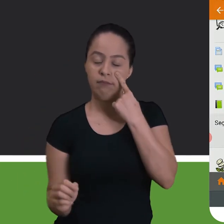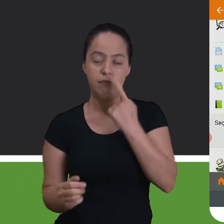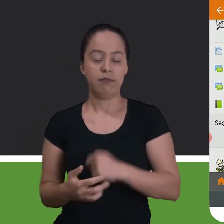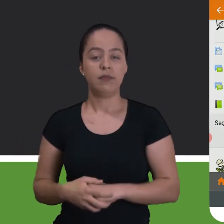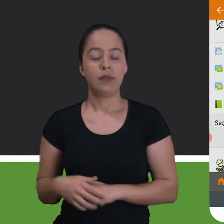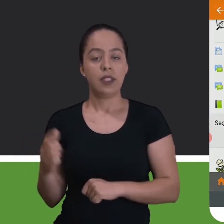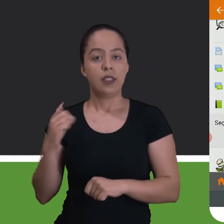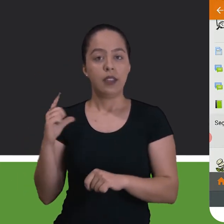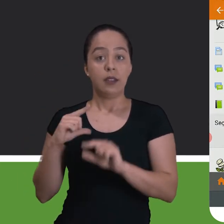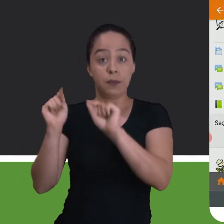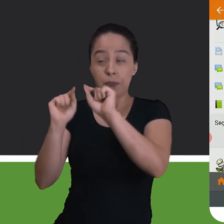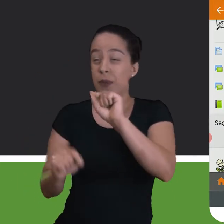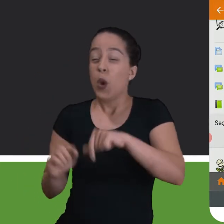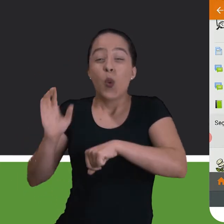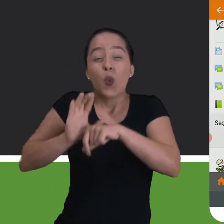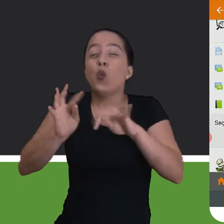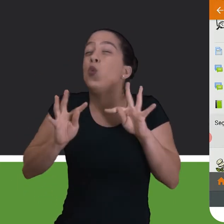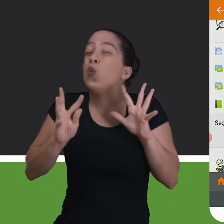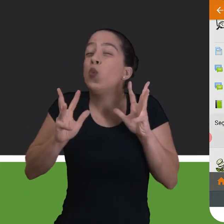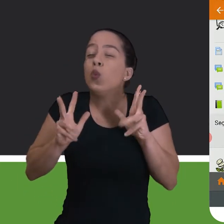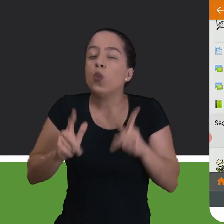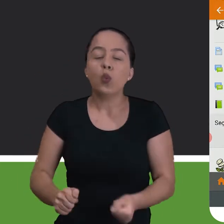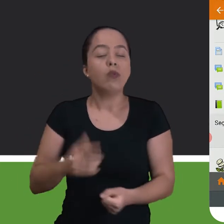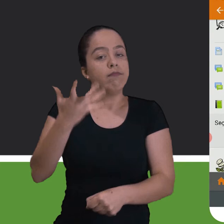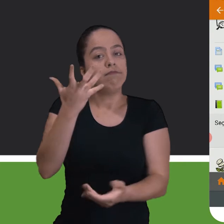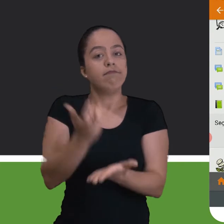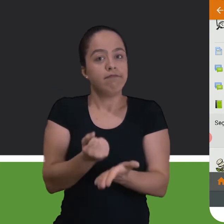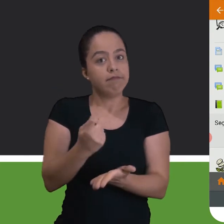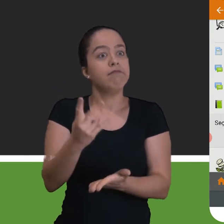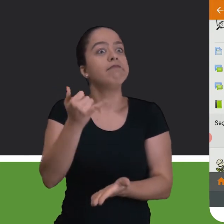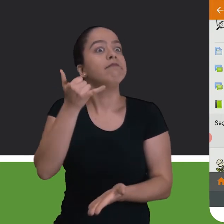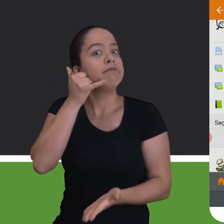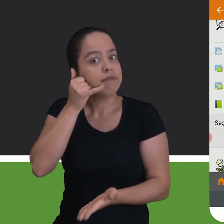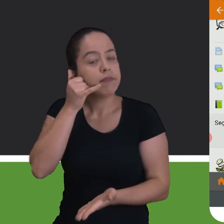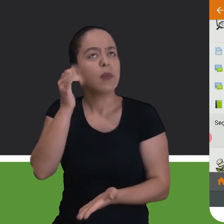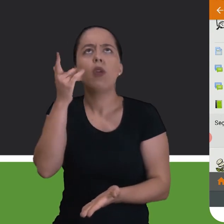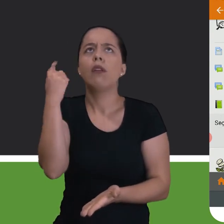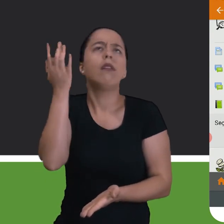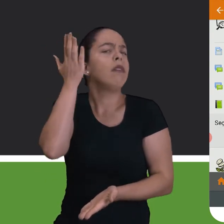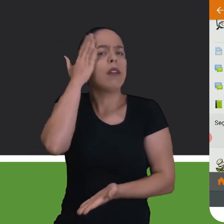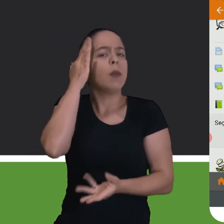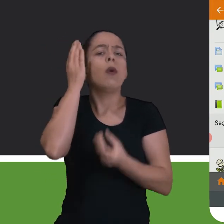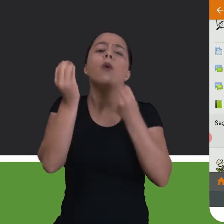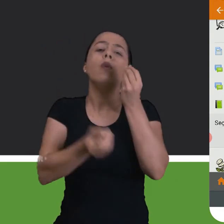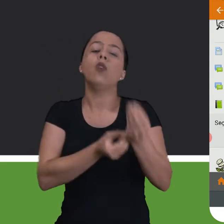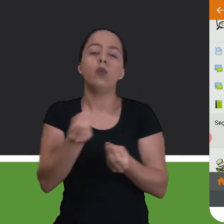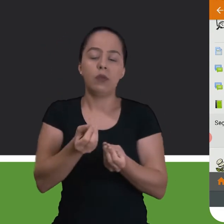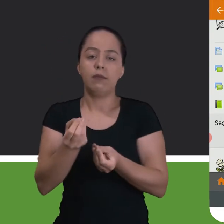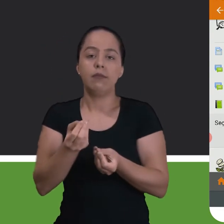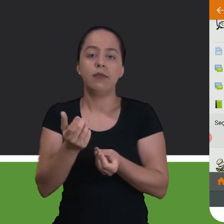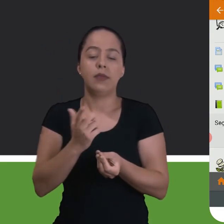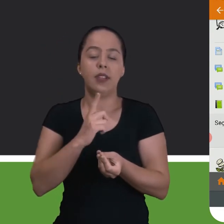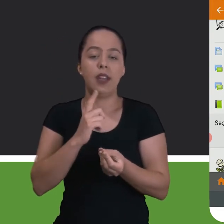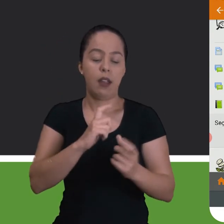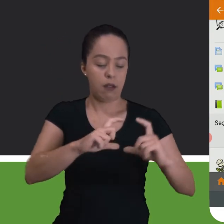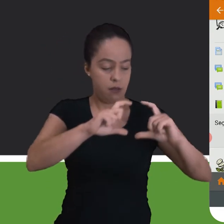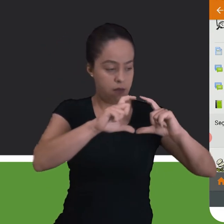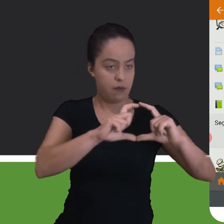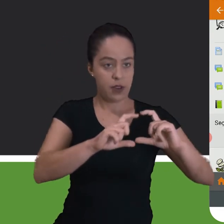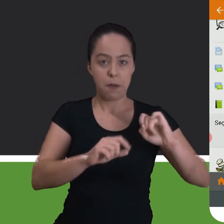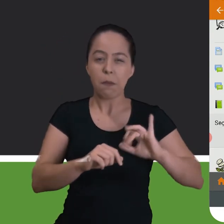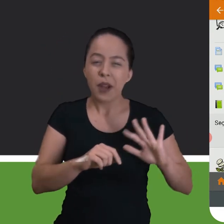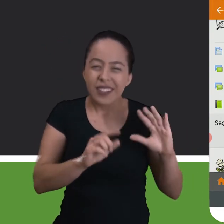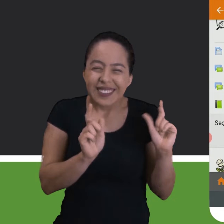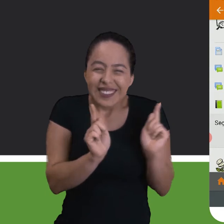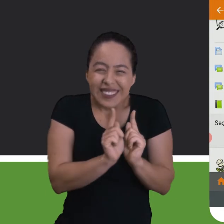então eu vou clicar aqui ele vai baixar o curso inteiro para o meu celular e aí a gente vai saber disso quando quando alterar